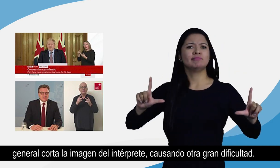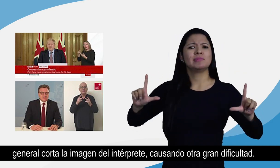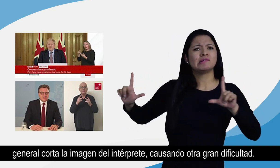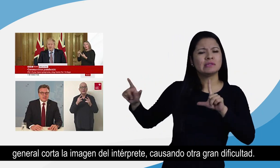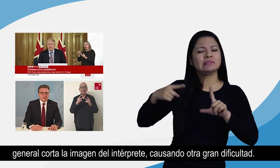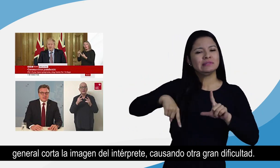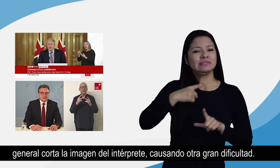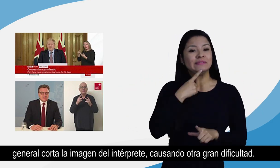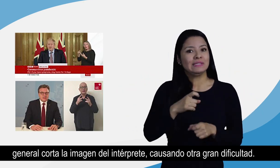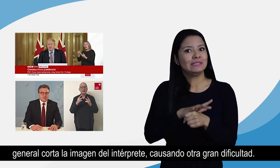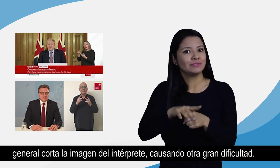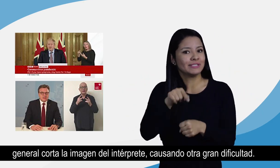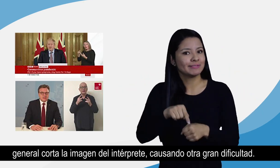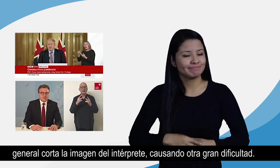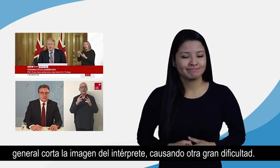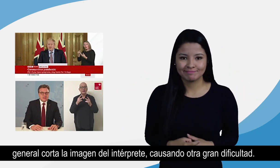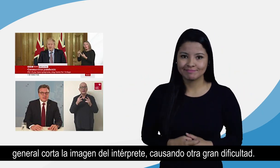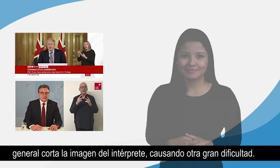causando otra gran dificultad.